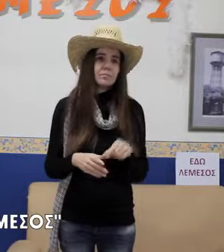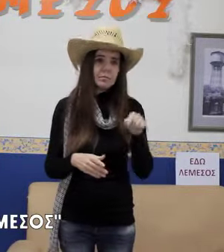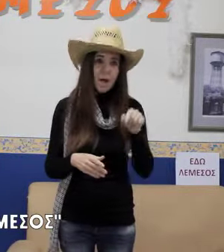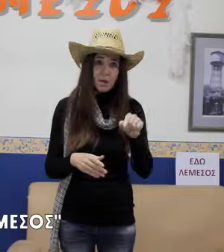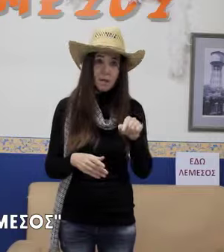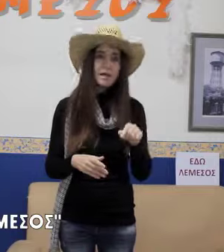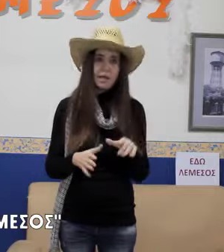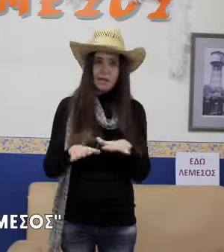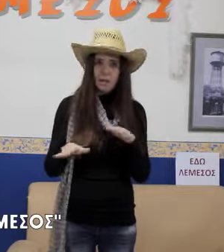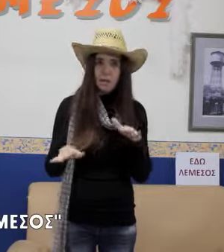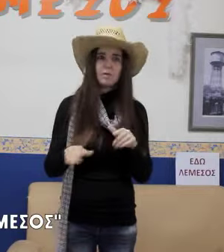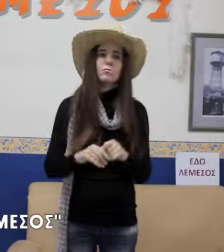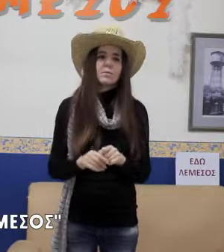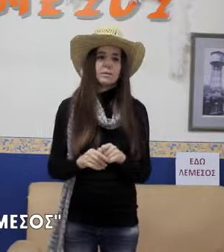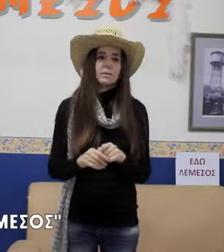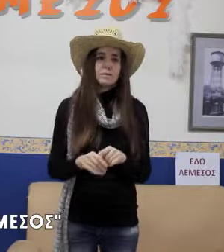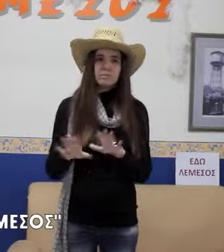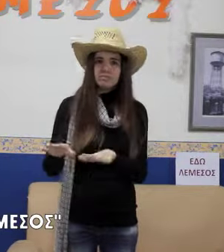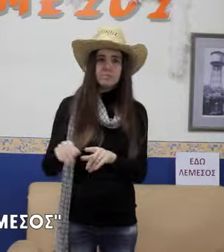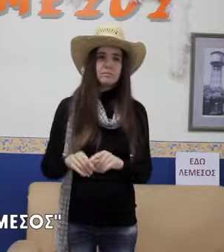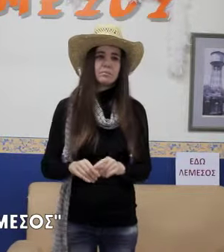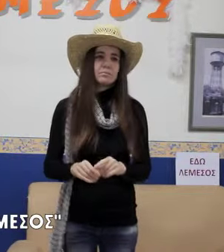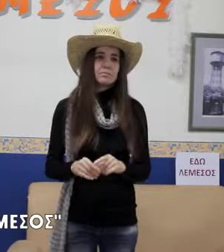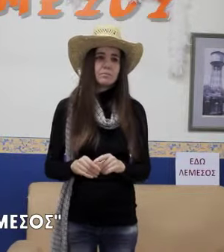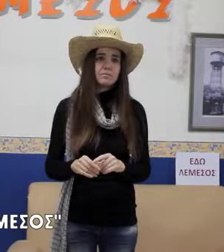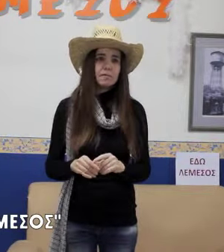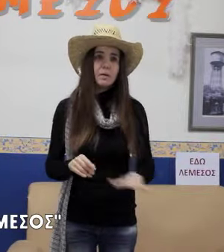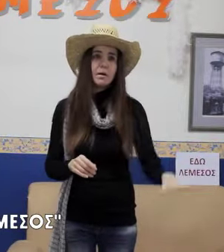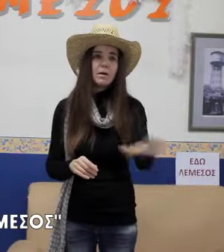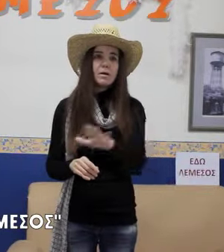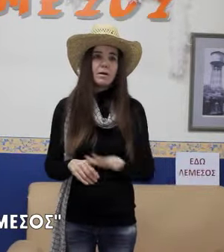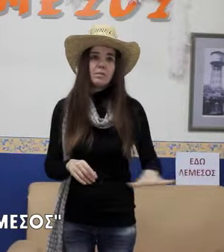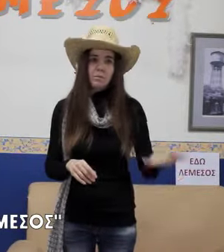Εκκίνηση και τερματισμός πλατεία Μεσαιωνικού Κάστρου.